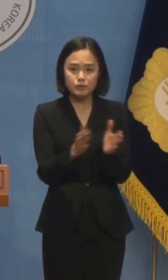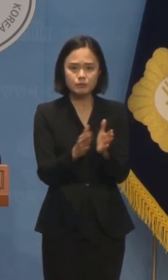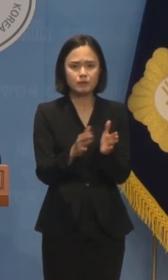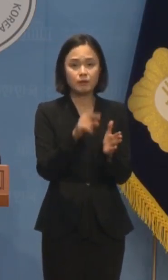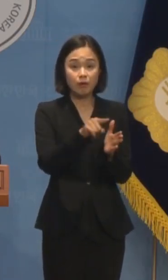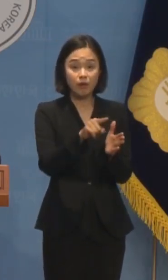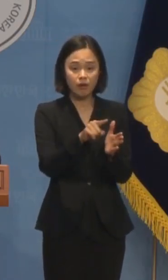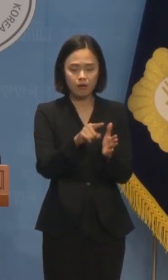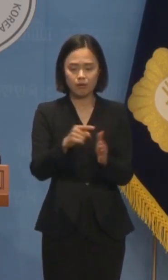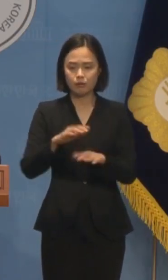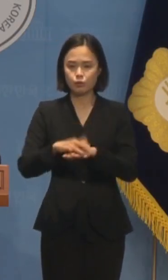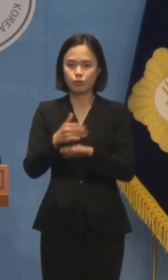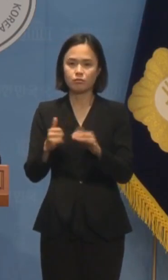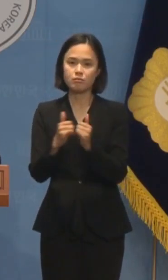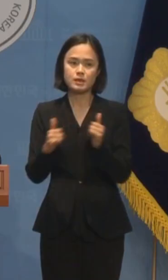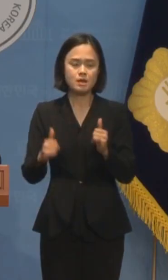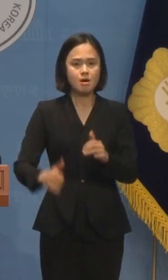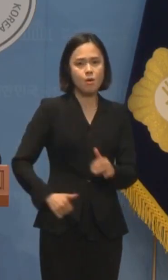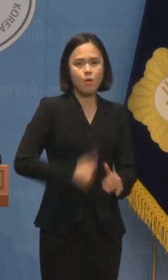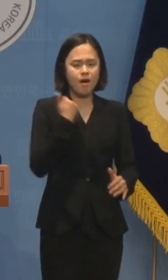분노를 막을 수 없습니다.